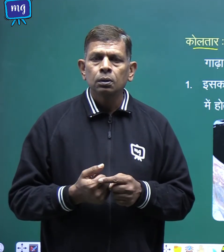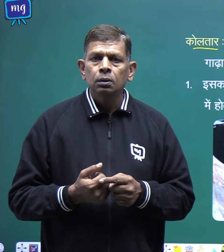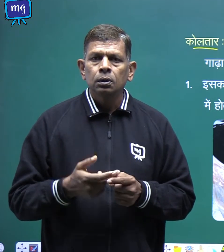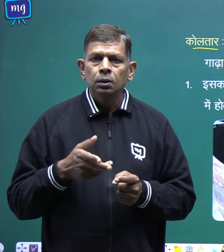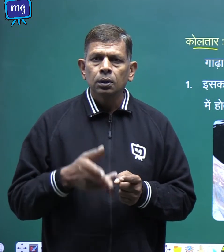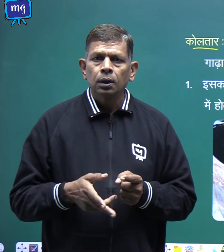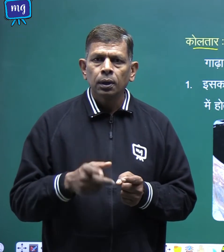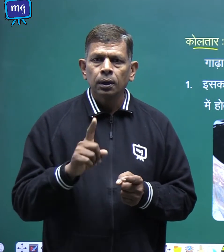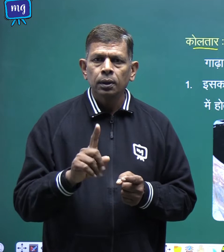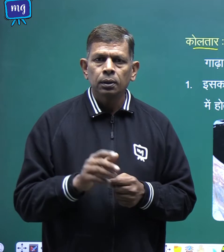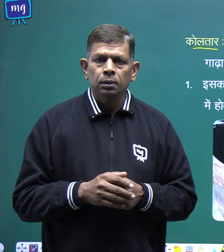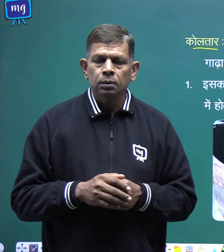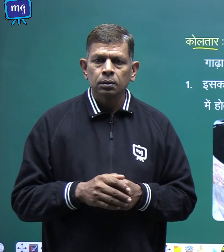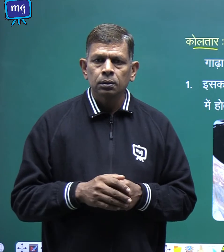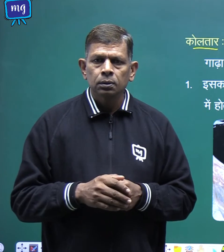यह एक